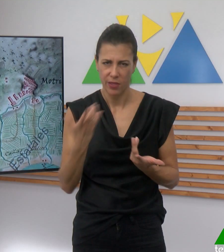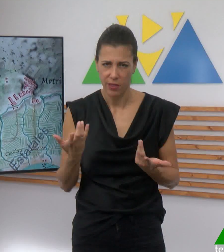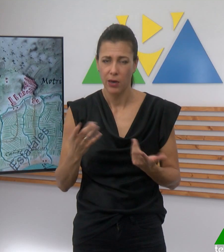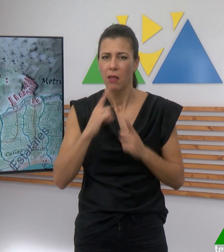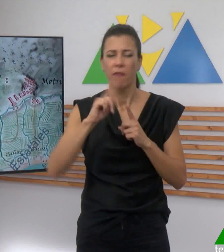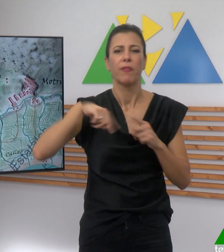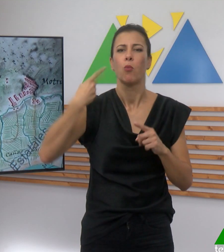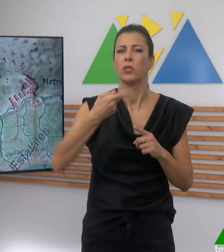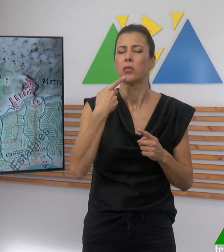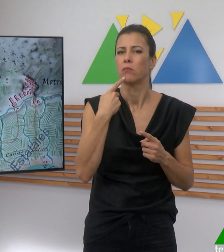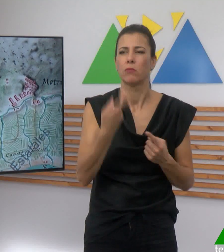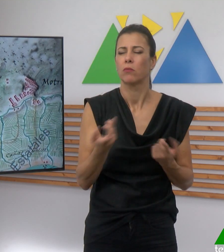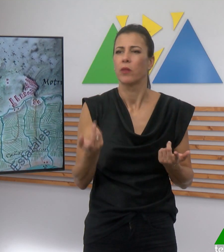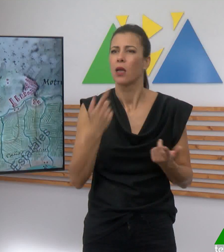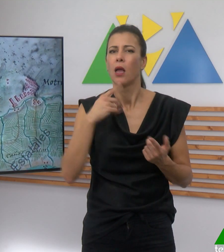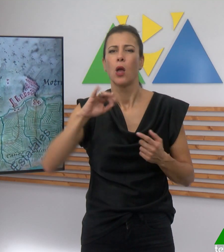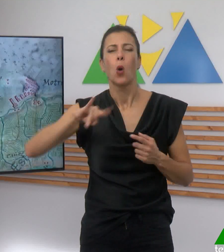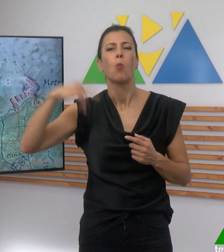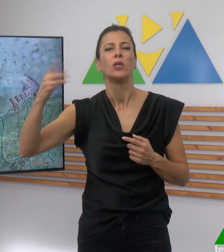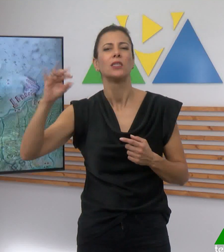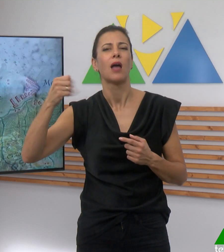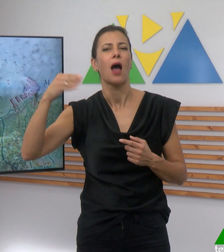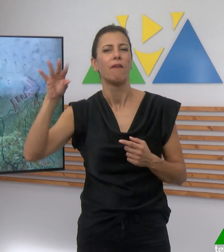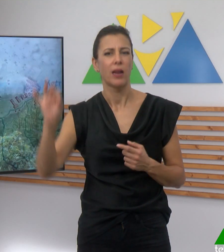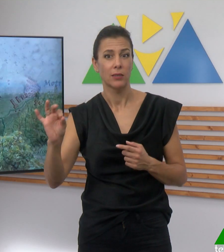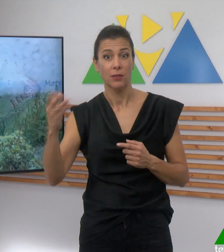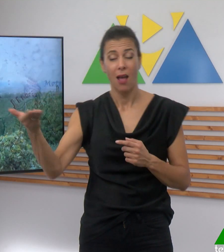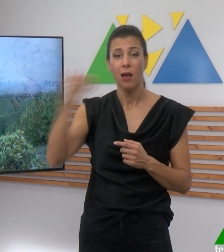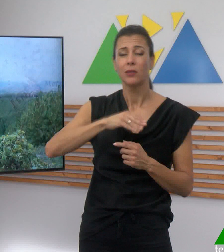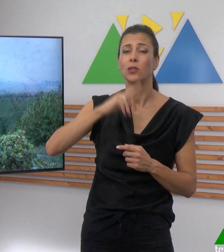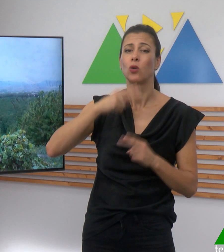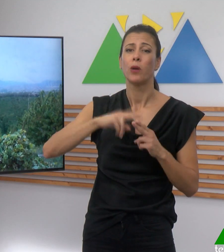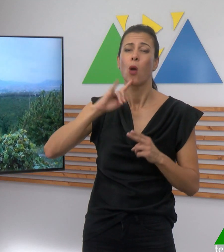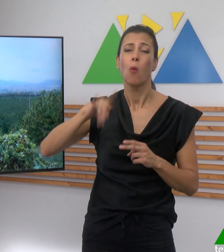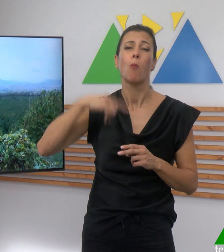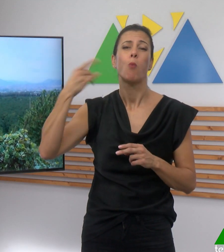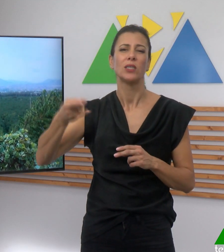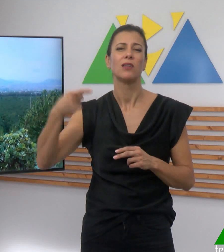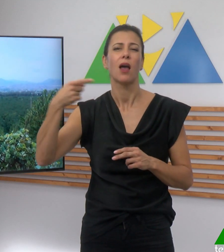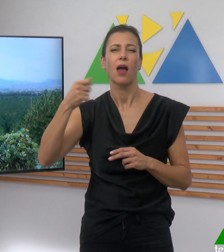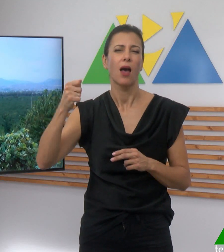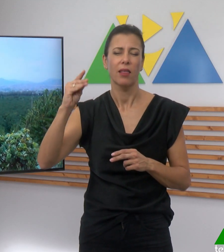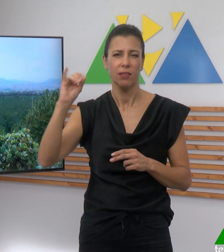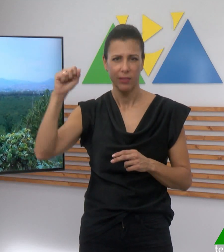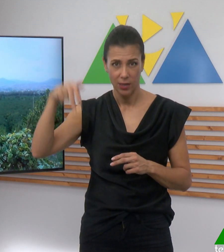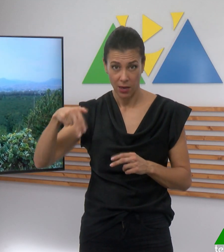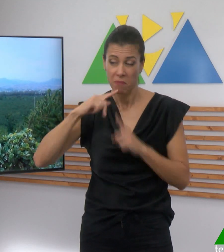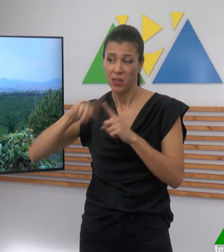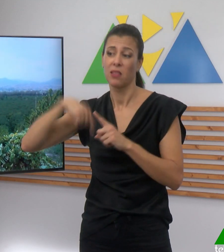por ejemplo el pago de las tablas El puente del hadit es el que después se llama pago de las tablas del puente de las tablas puente de tablas o